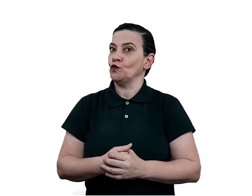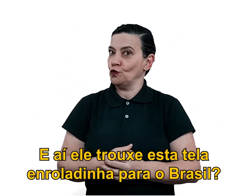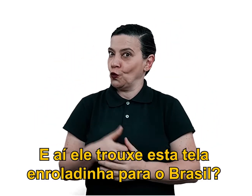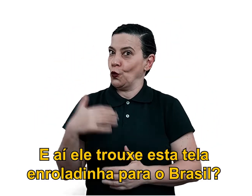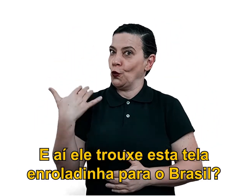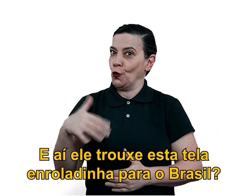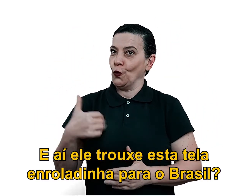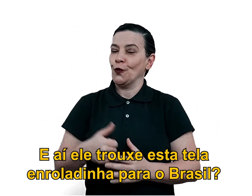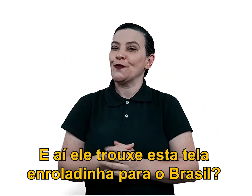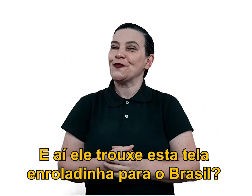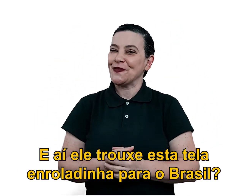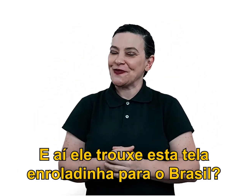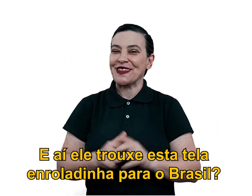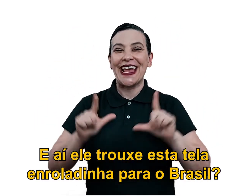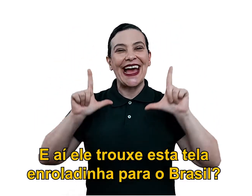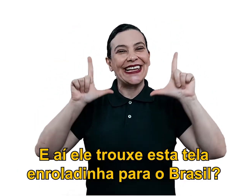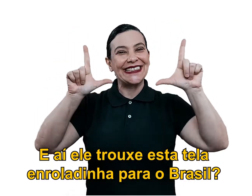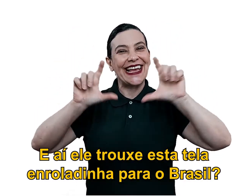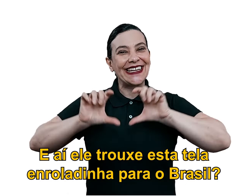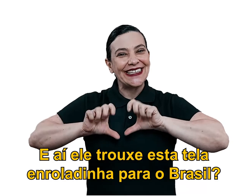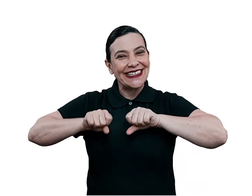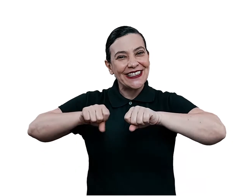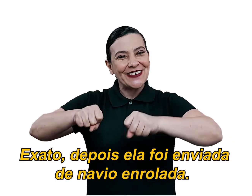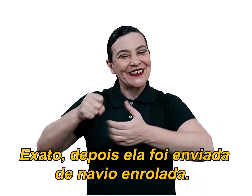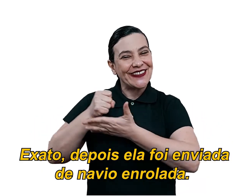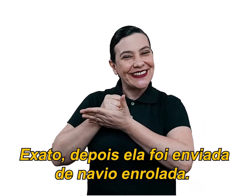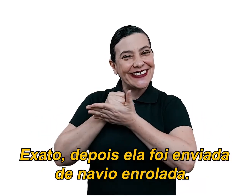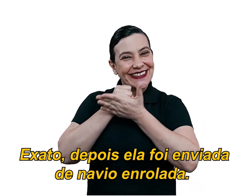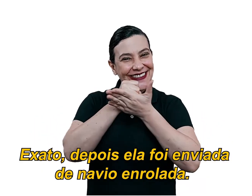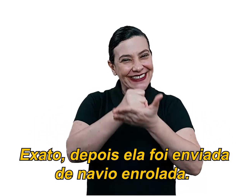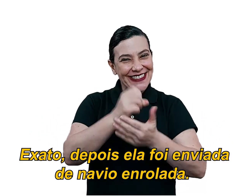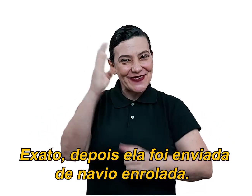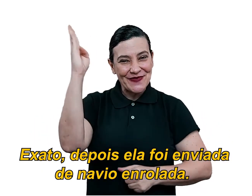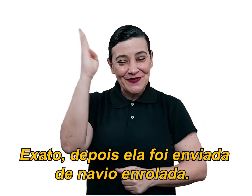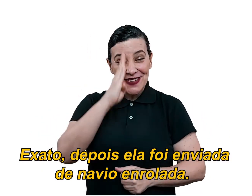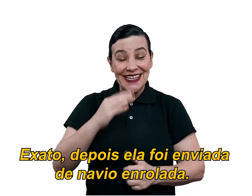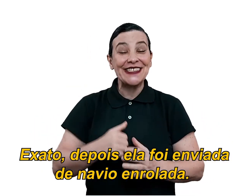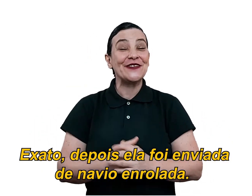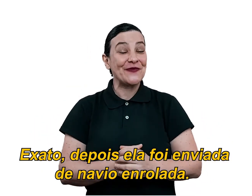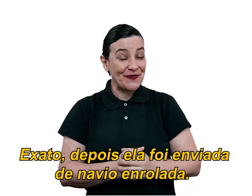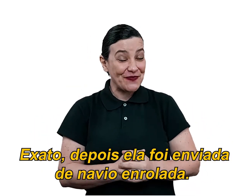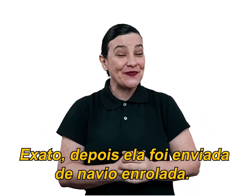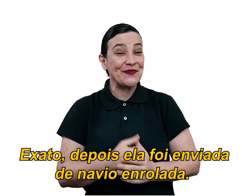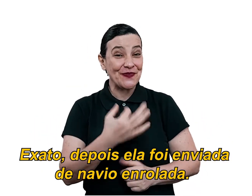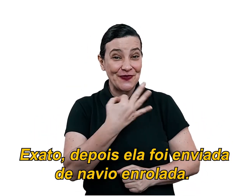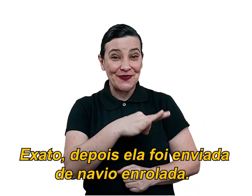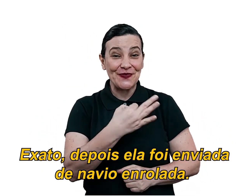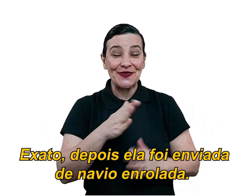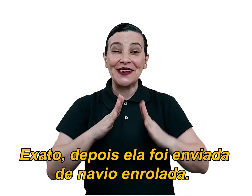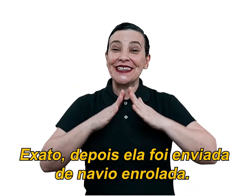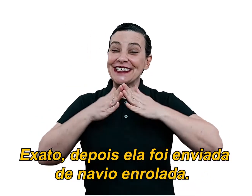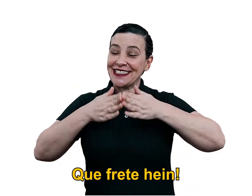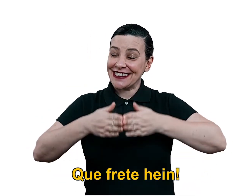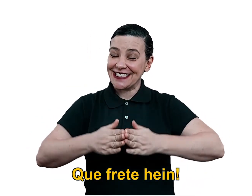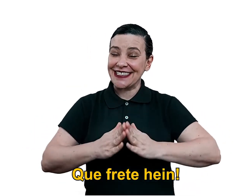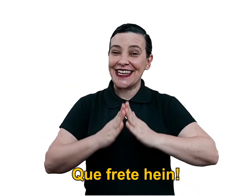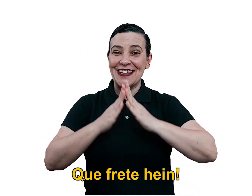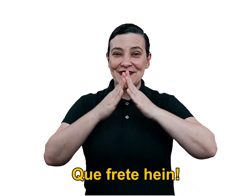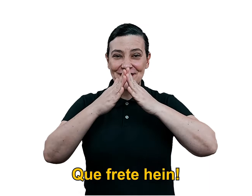aí trouxe a tela enroladinha para o Brasil, de barco. E veio, exato. Depois ela foi enviada de navio enrolada. Que frete, hein?